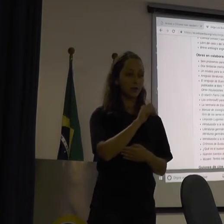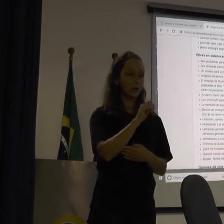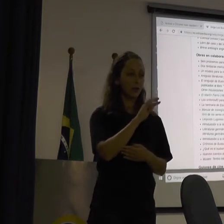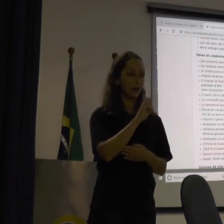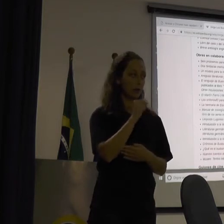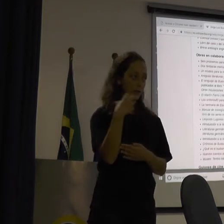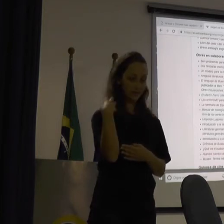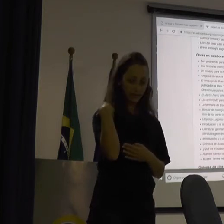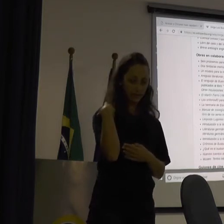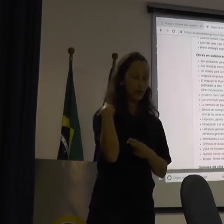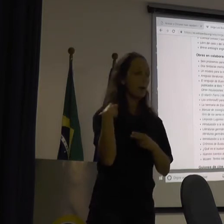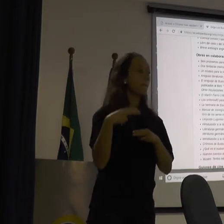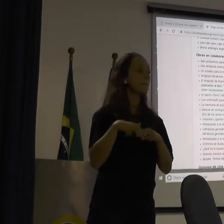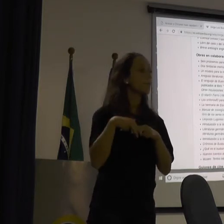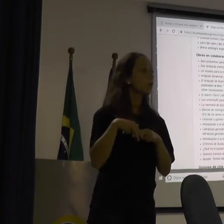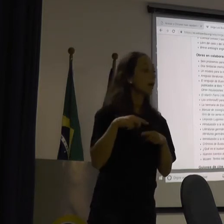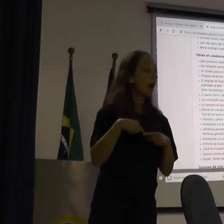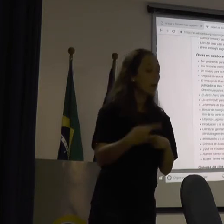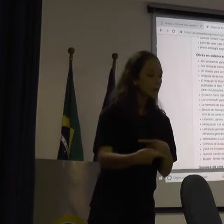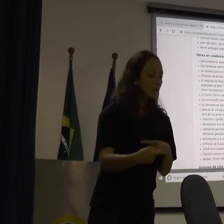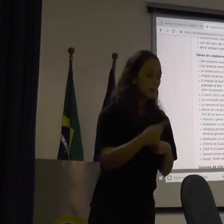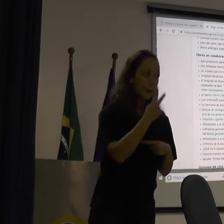Platão. E ele fala que